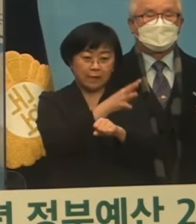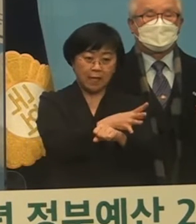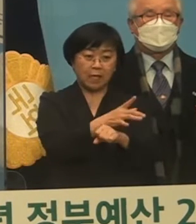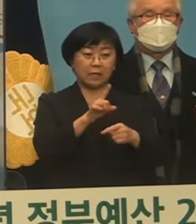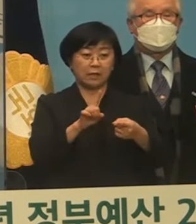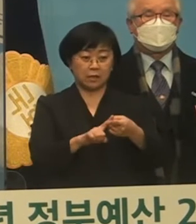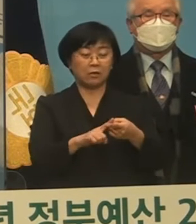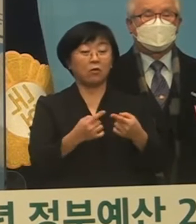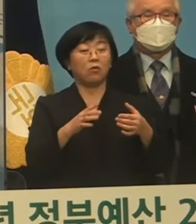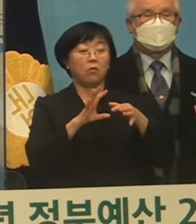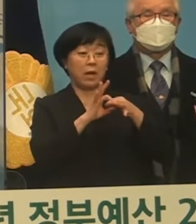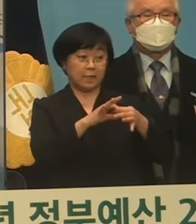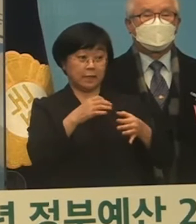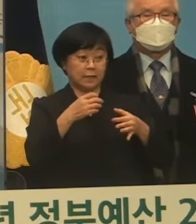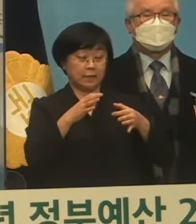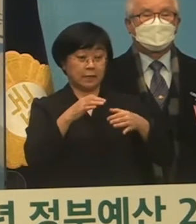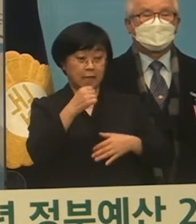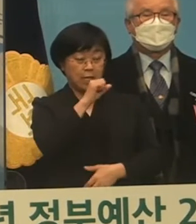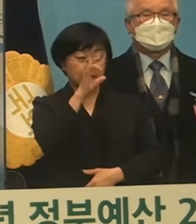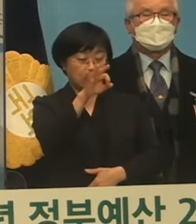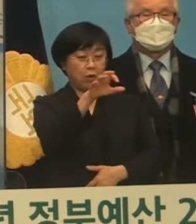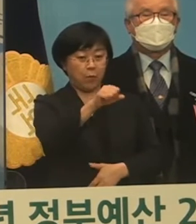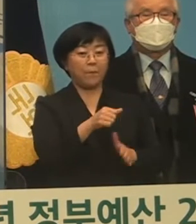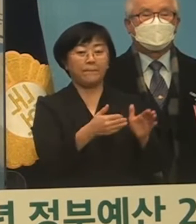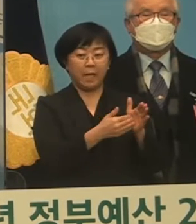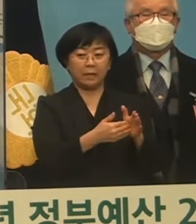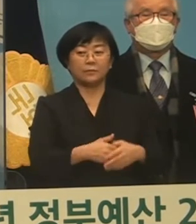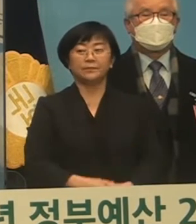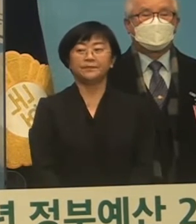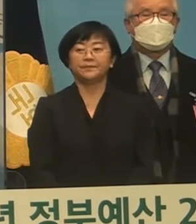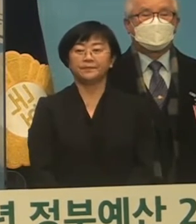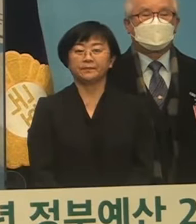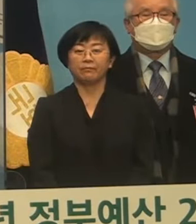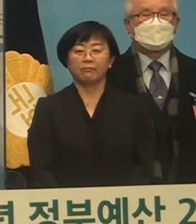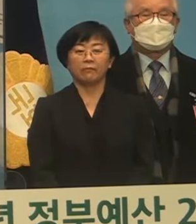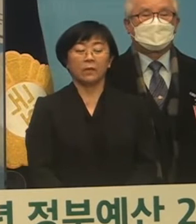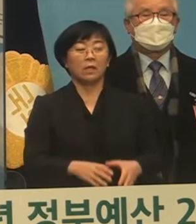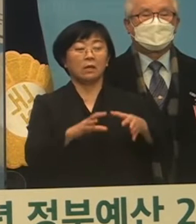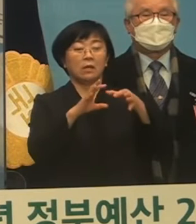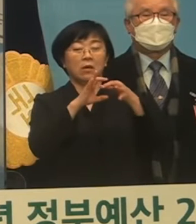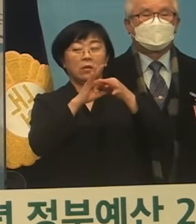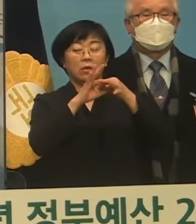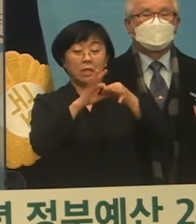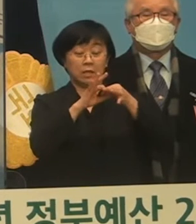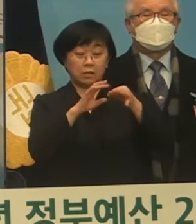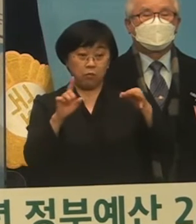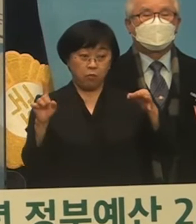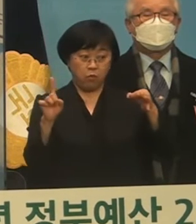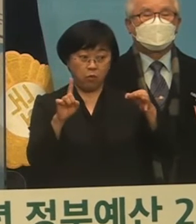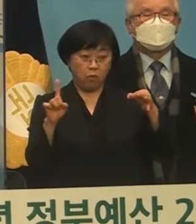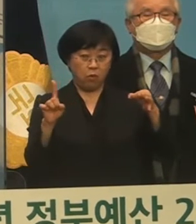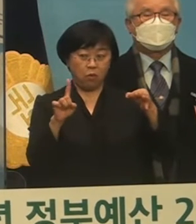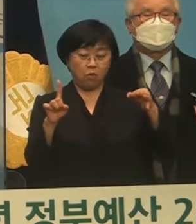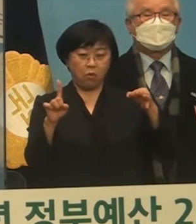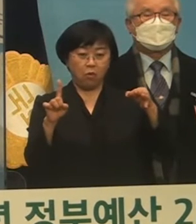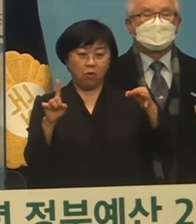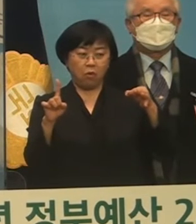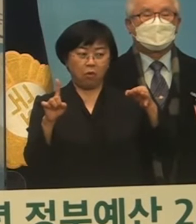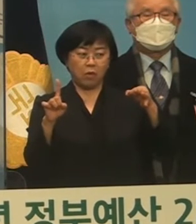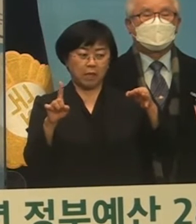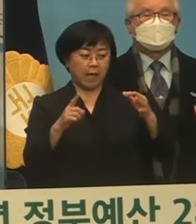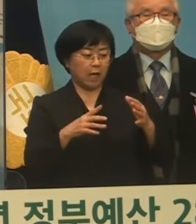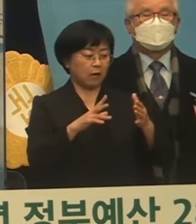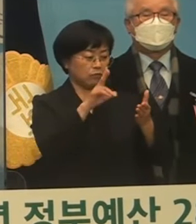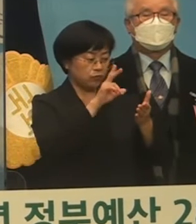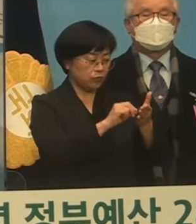함께 관련 예산을 확보를 했습니다. 이와 관련해서 본 사업이 차질 없이